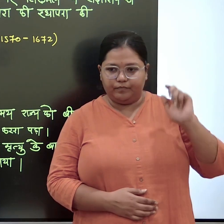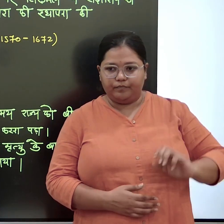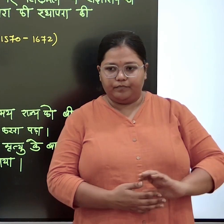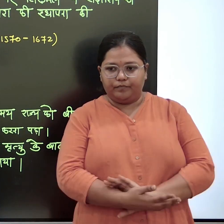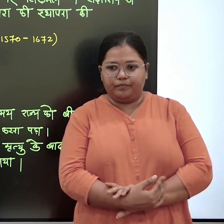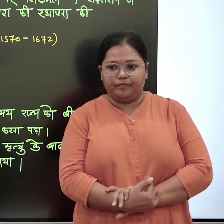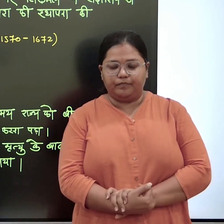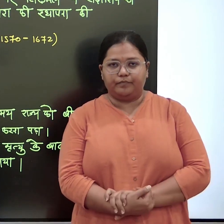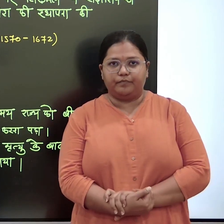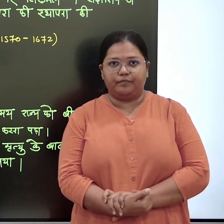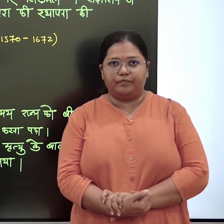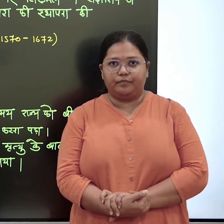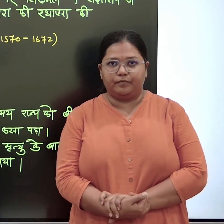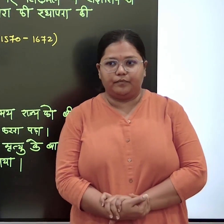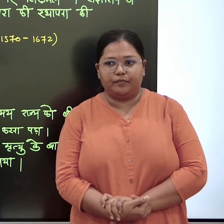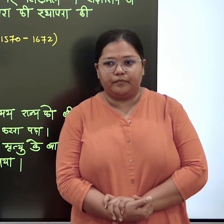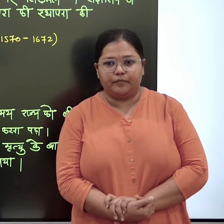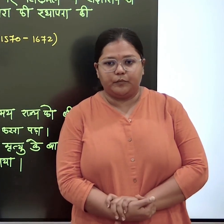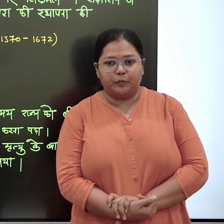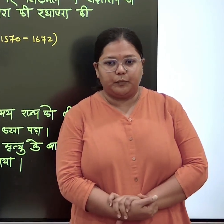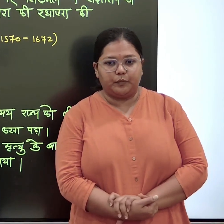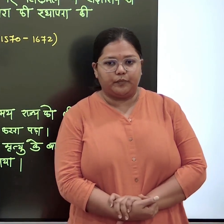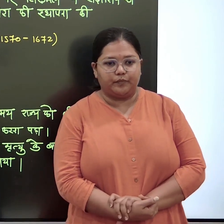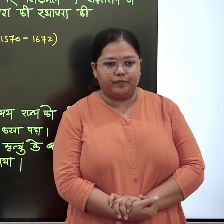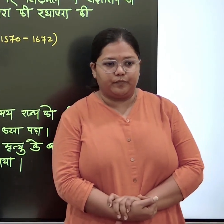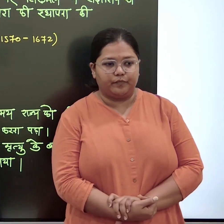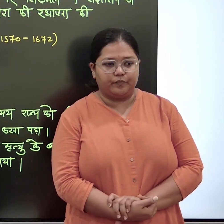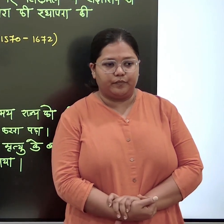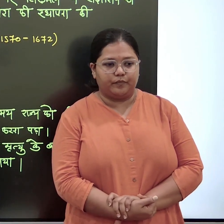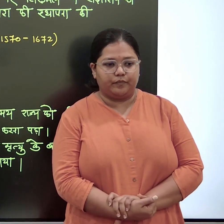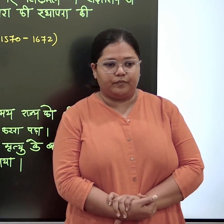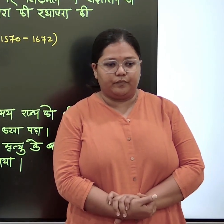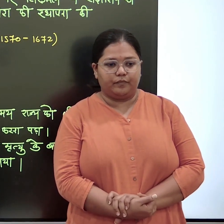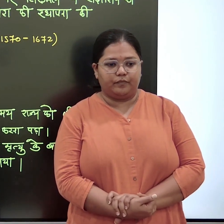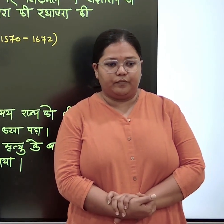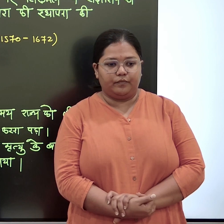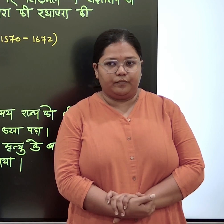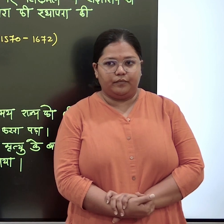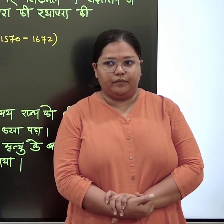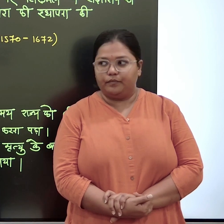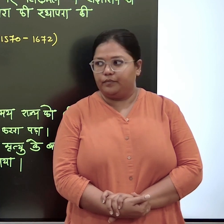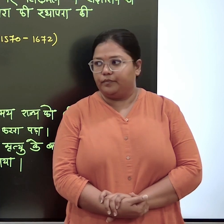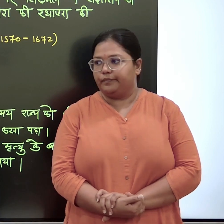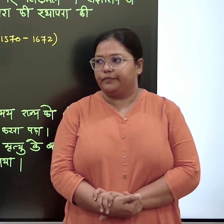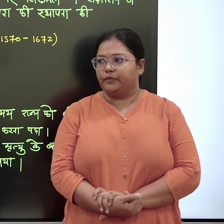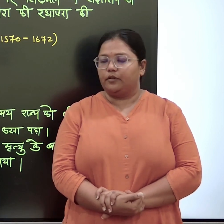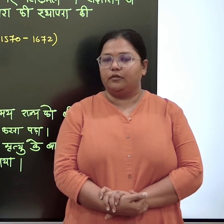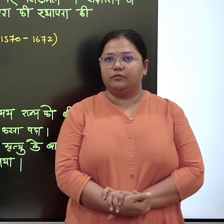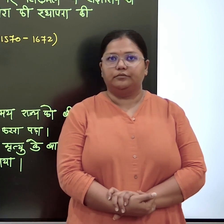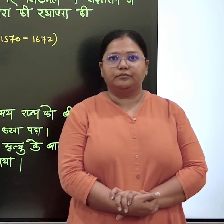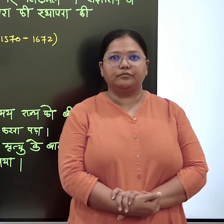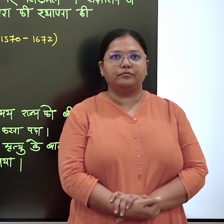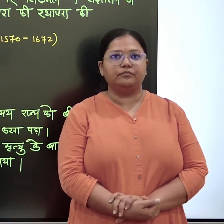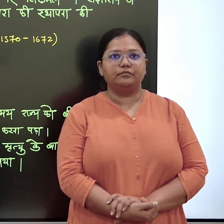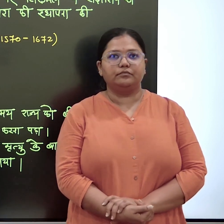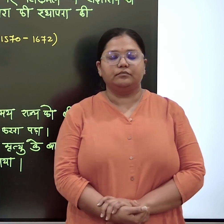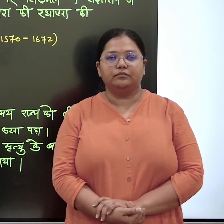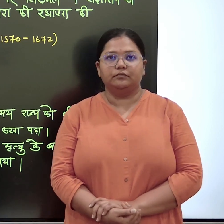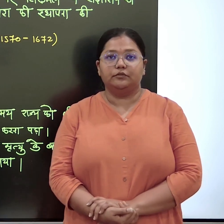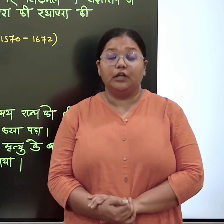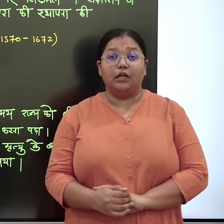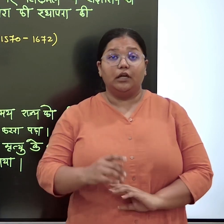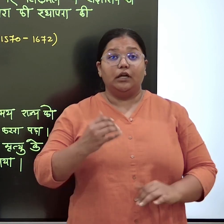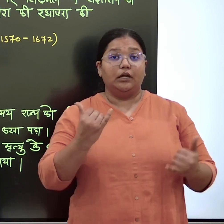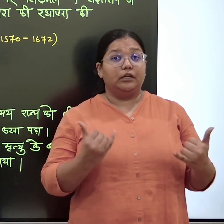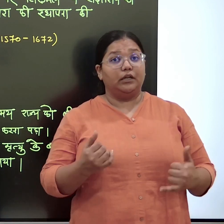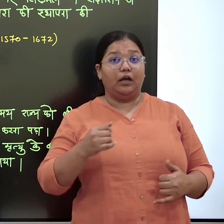मंत्री था, लेकिन क्या हुआ, हालांकि उस समय सदाशिव राजा तो थे लेकिन राम राव उनके मंत्री थे और